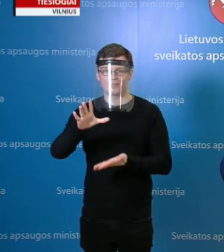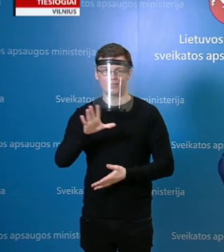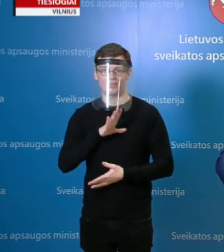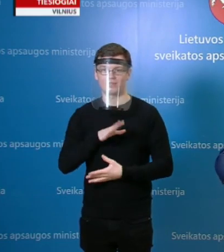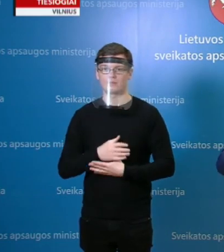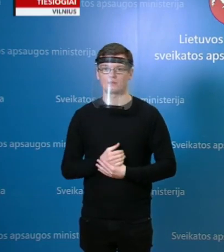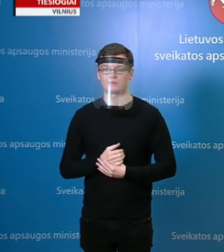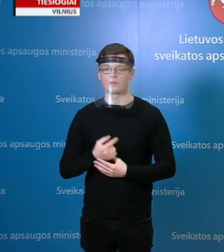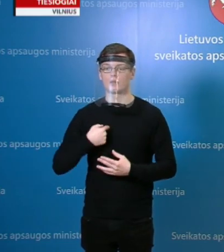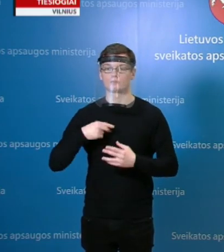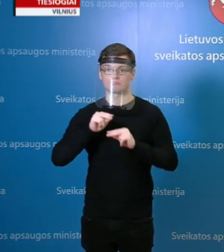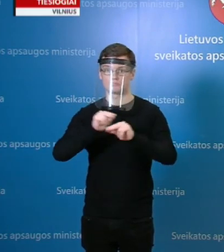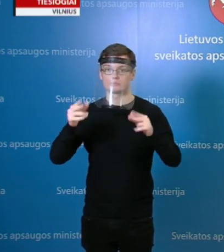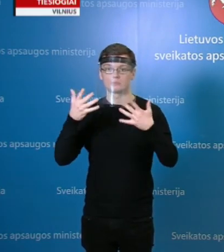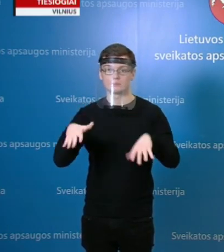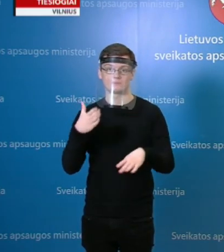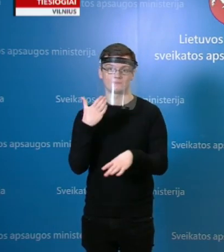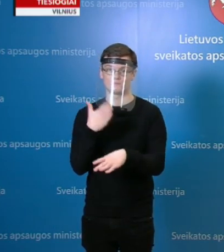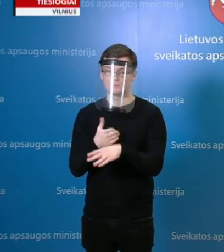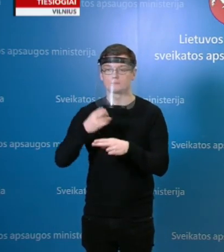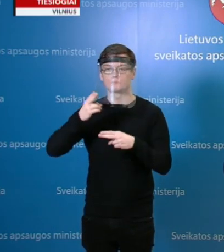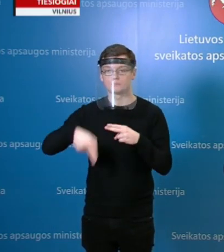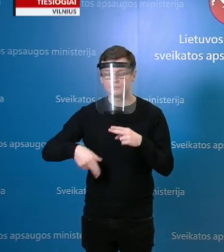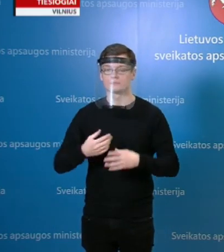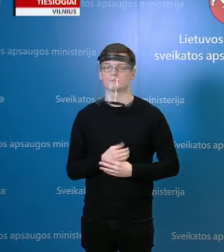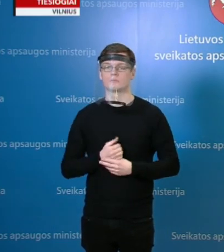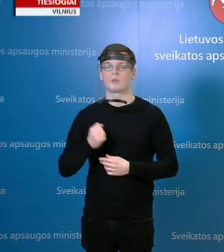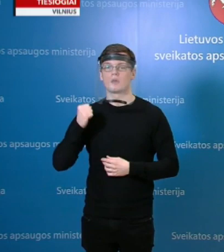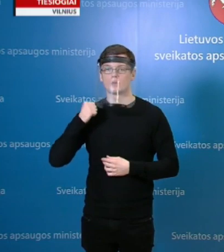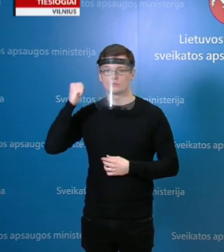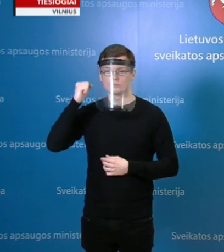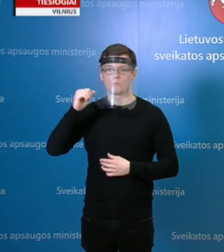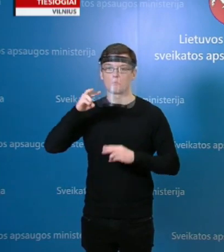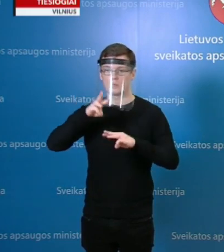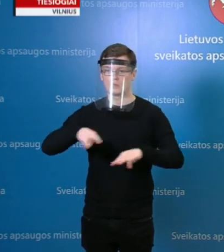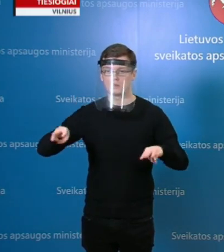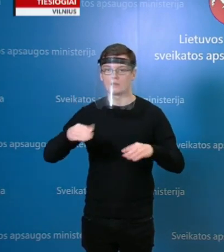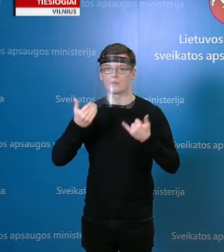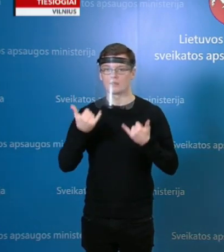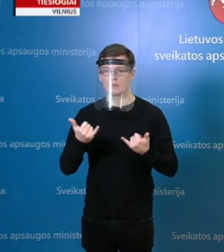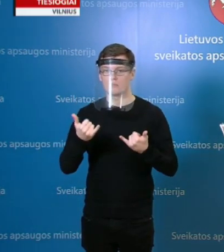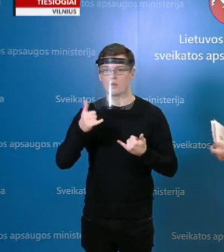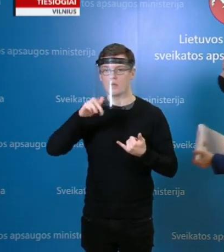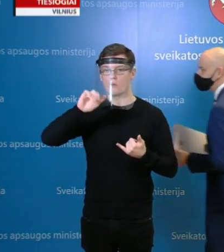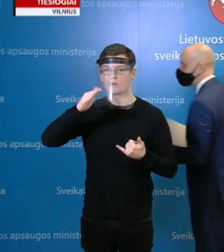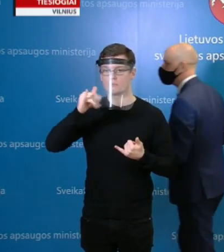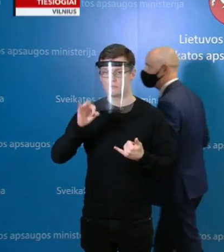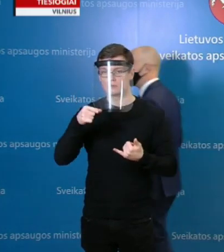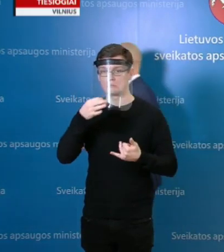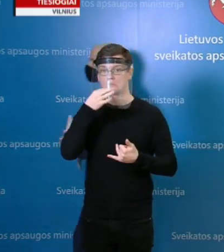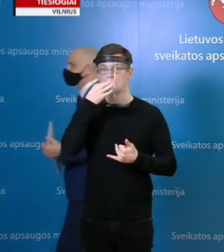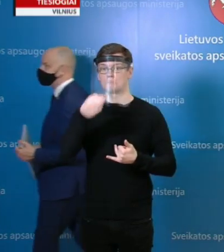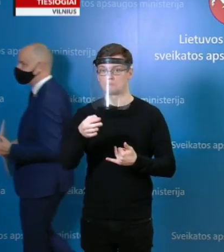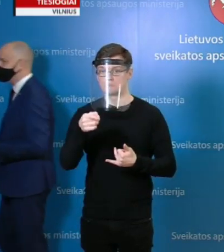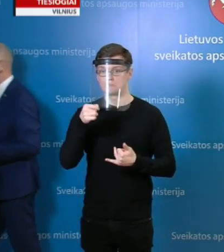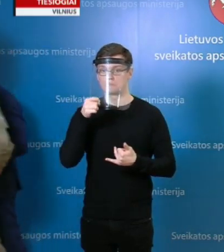tiek iš mane žinučių. Ačiū ministrui. Dabar pasisakys mūsų kolega Aurimas Guščius, Lietuvos kariuomenės